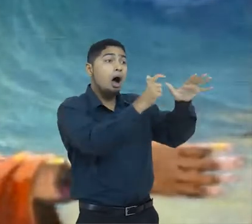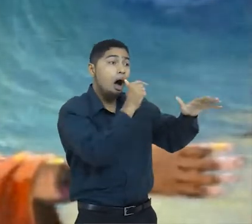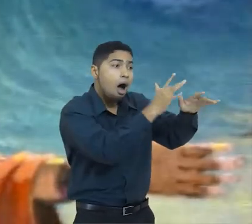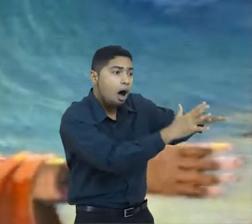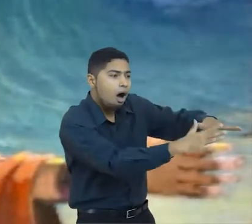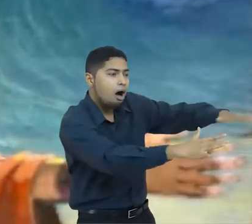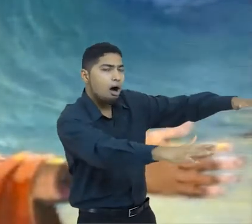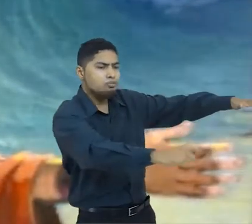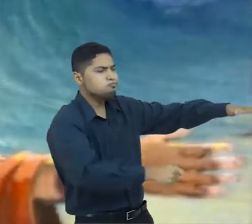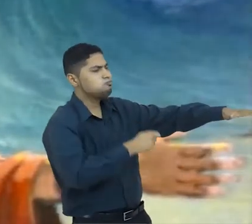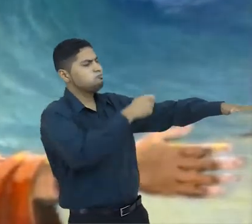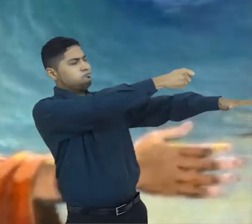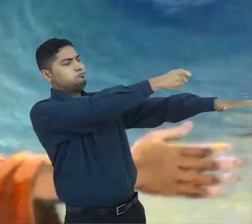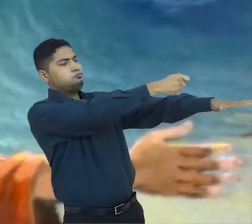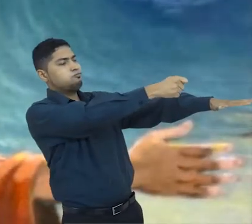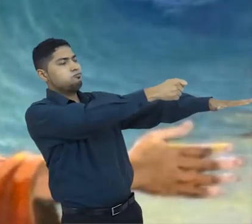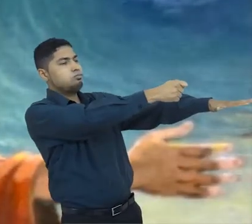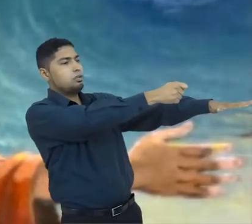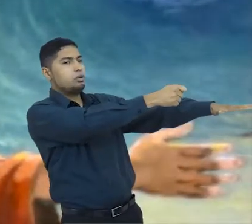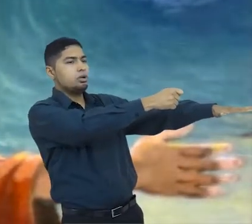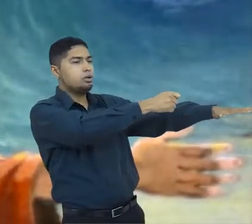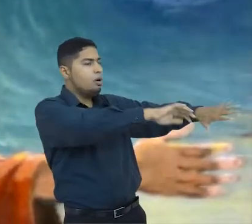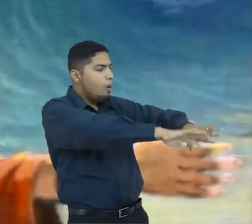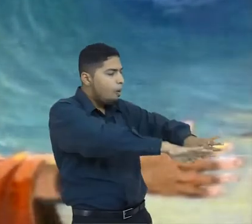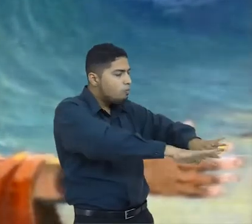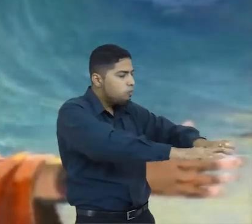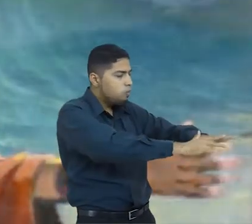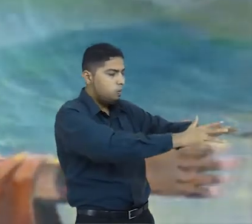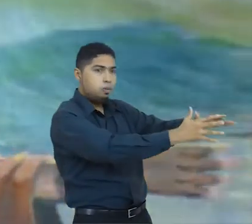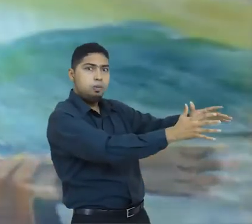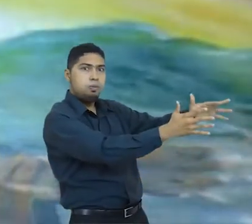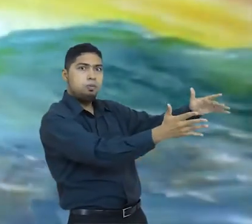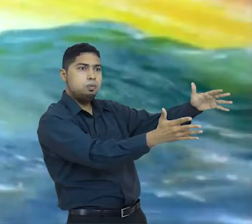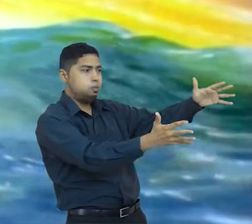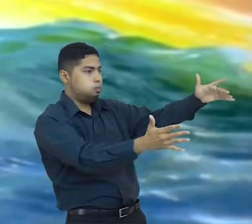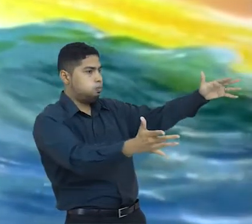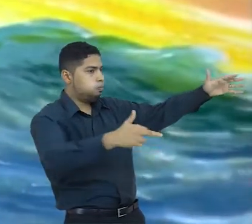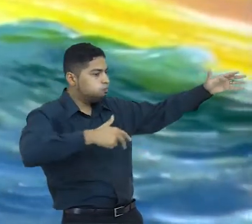o mar e divida o mar. Os filhos de Israel caminharão em terra seca no meio das águas.